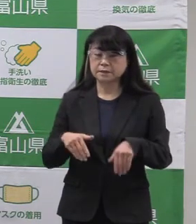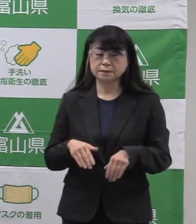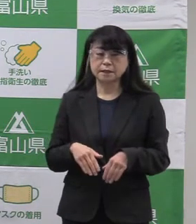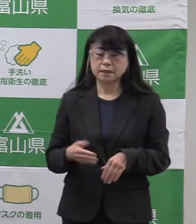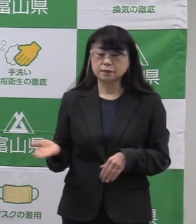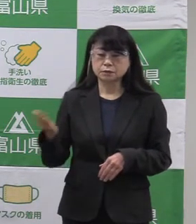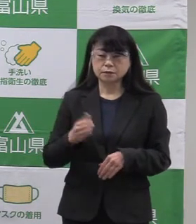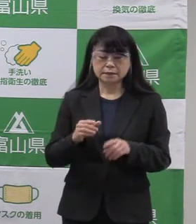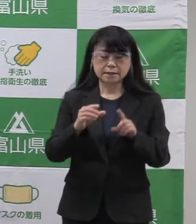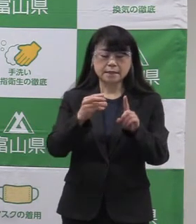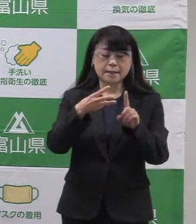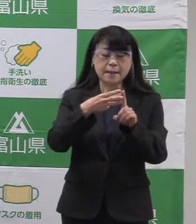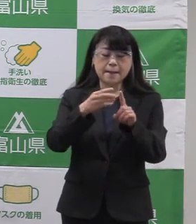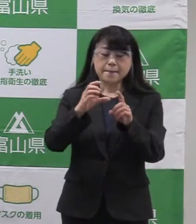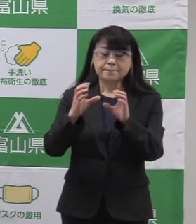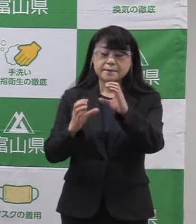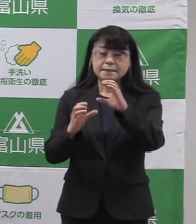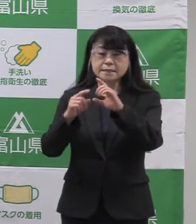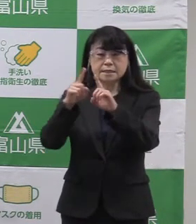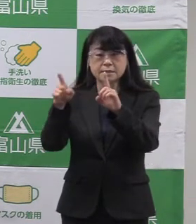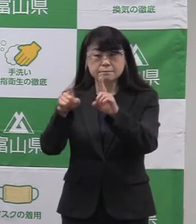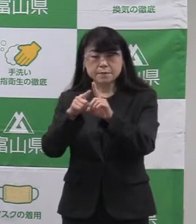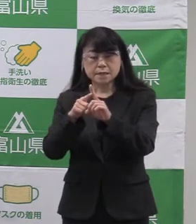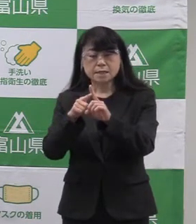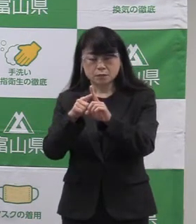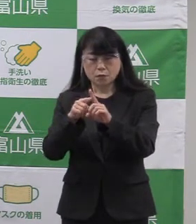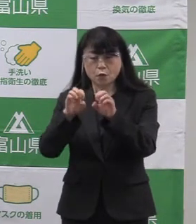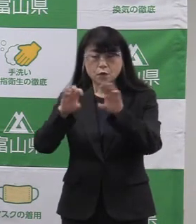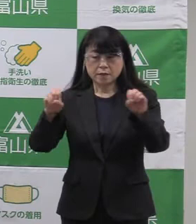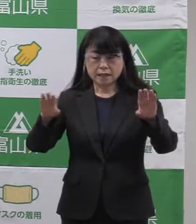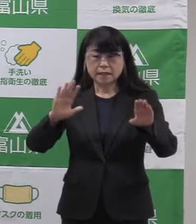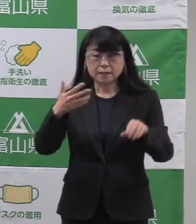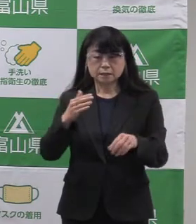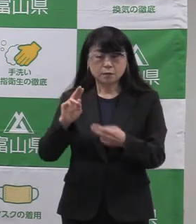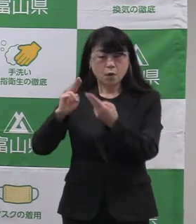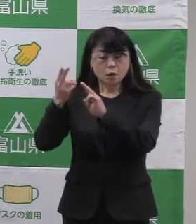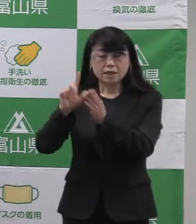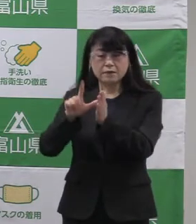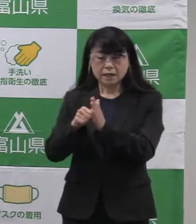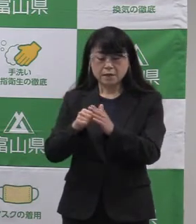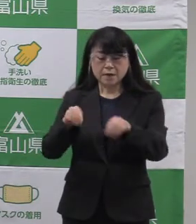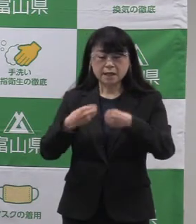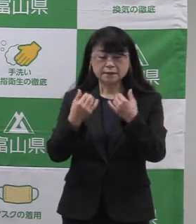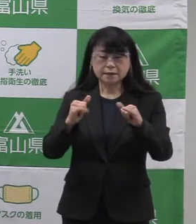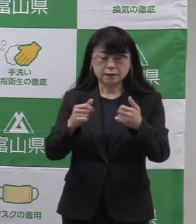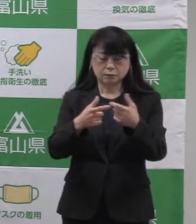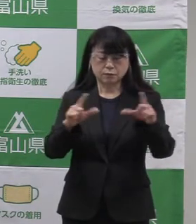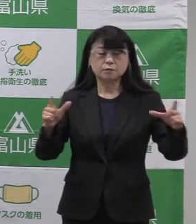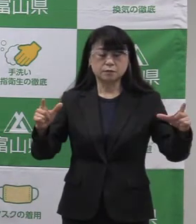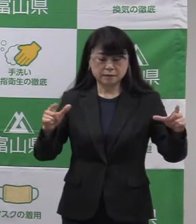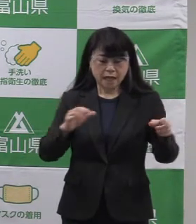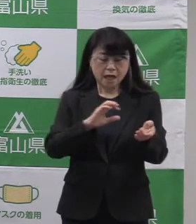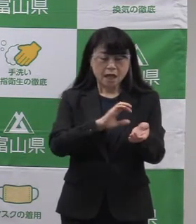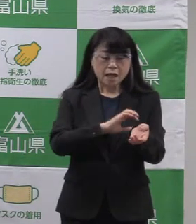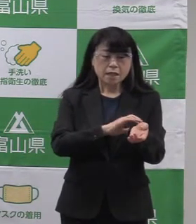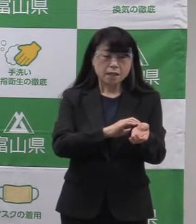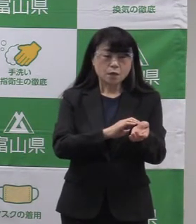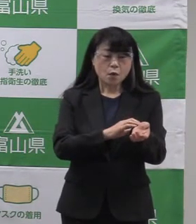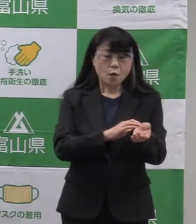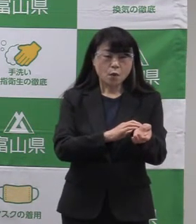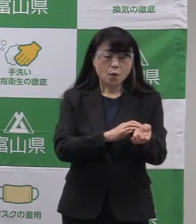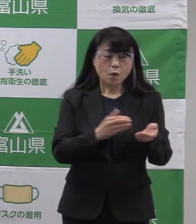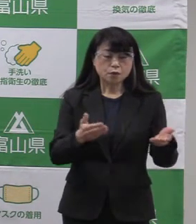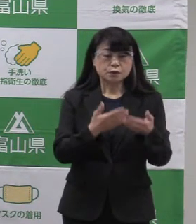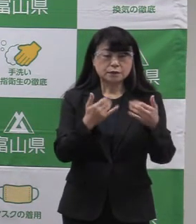BCP の最低限のこの呼びかけなんですけれども、沖縄県では、感染者の急増に伴って、医療従事者が220人余